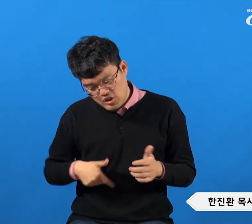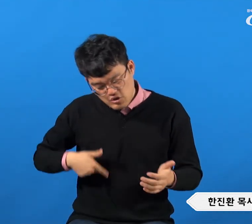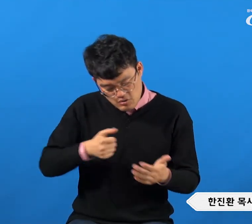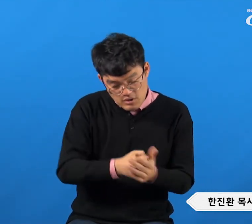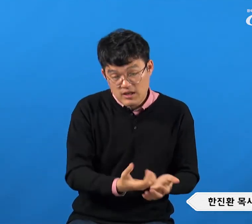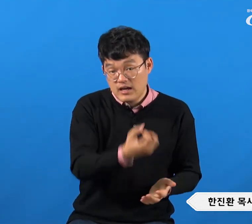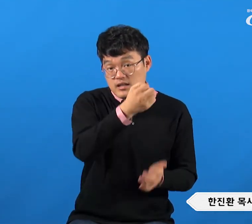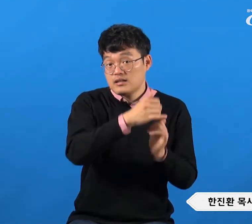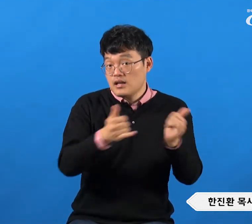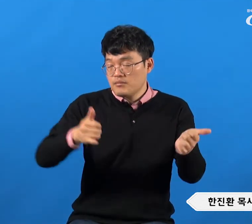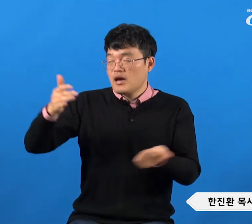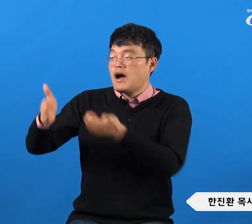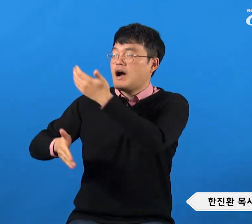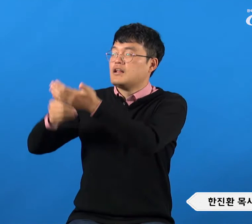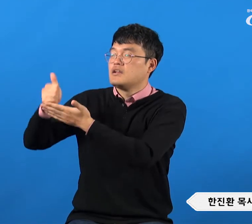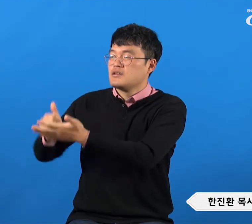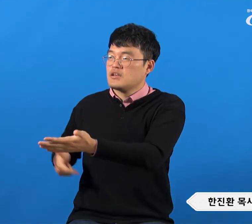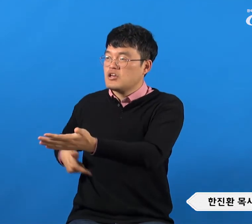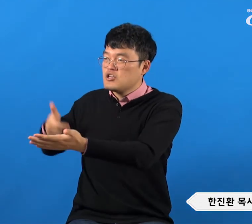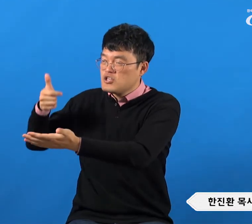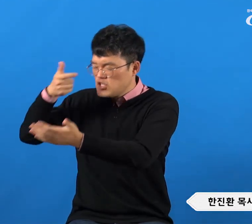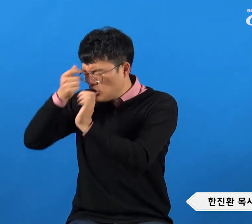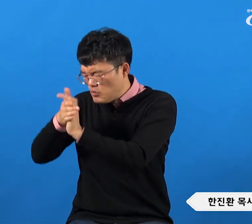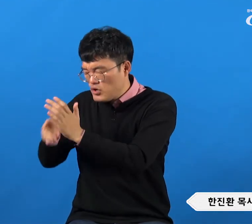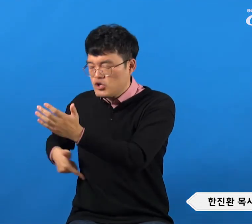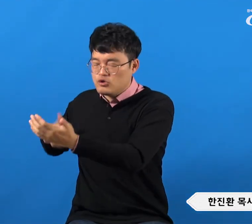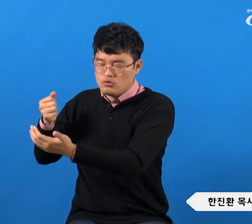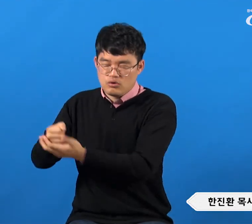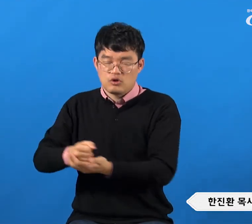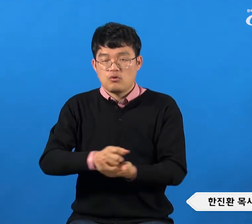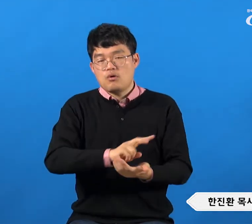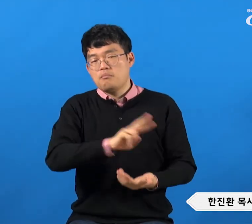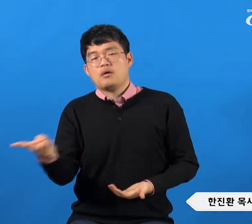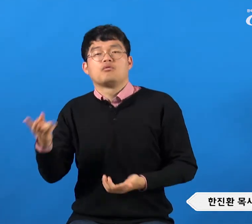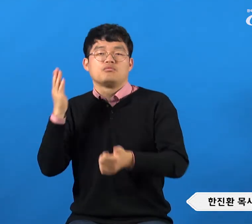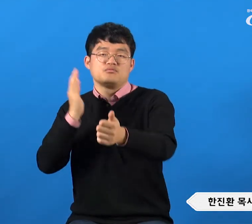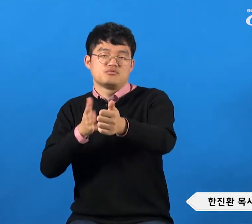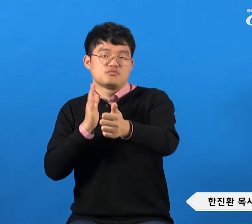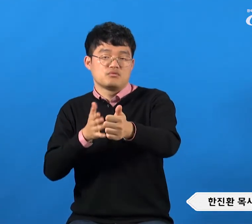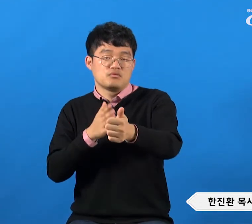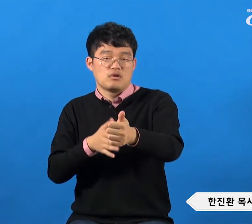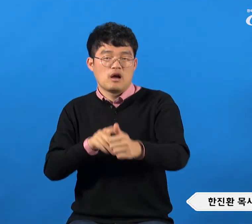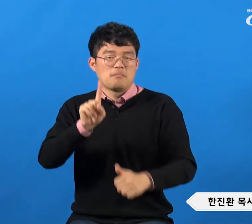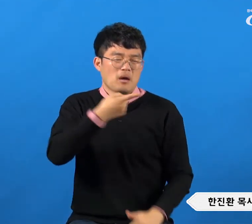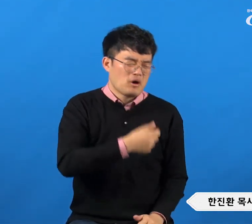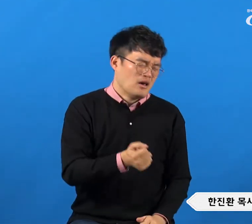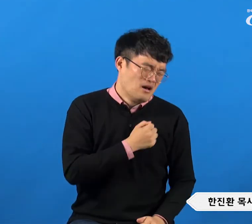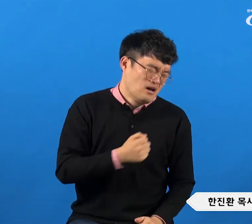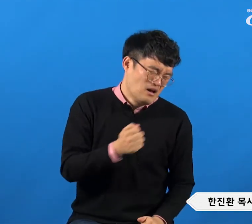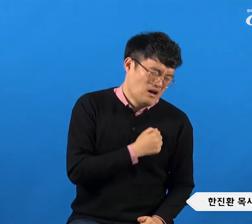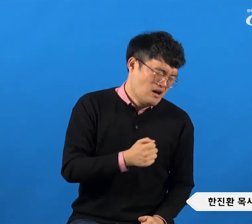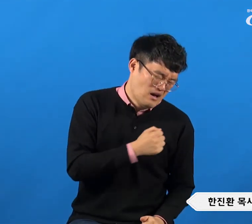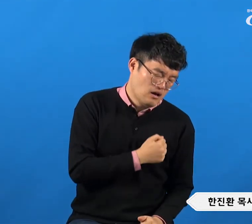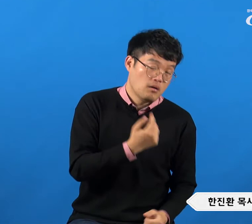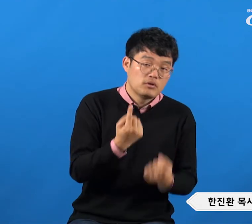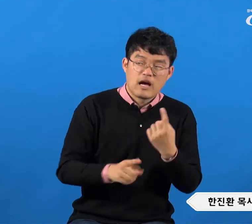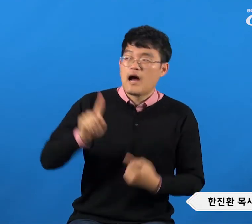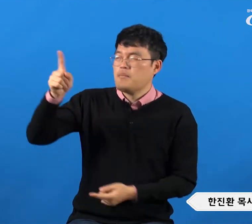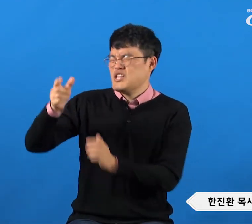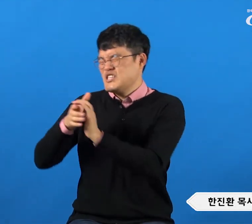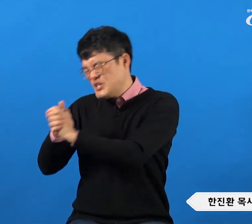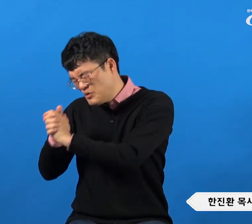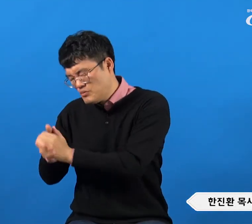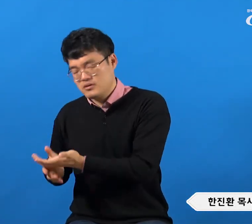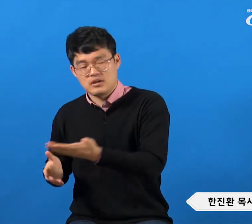자들이여 하나님께 기도할 수 있는 용기로 바꾸어 보십시오. 100번의 탄식보다 한 번의 기도가 당신에게 기적을 가져다